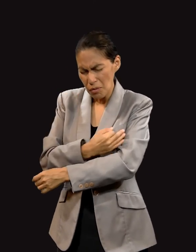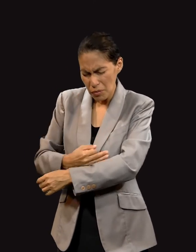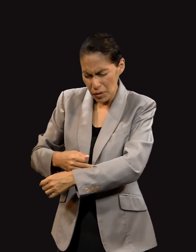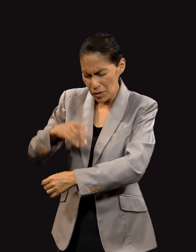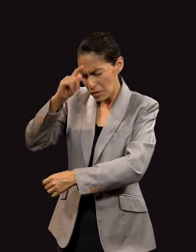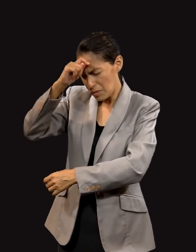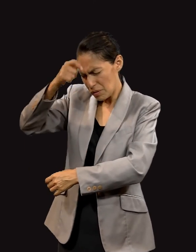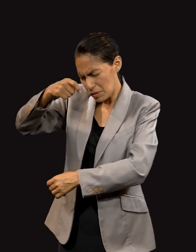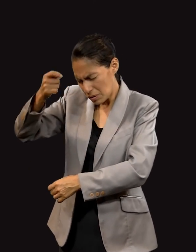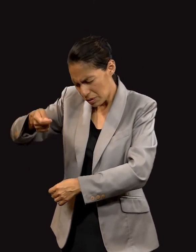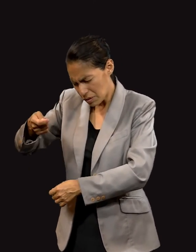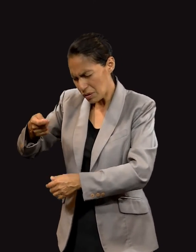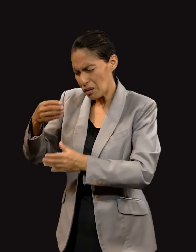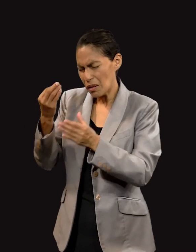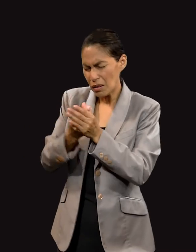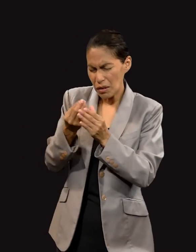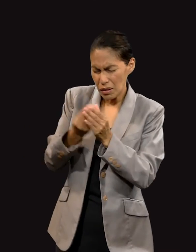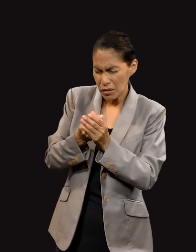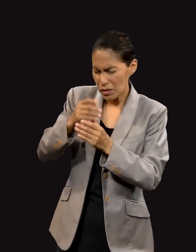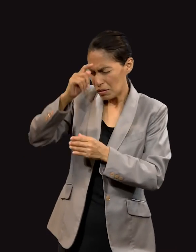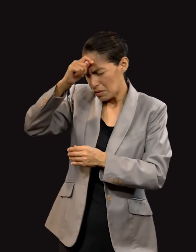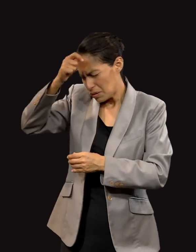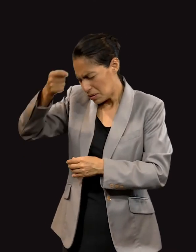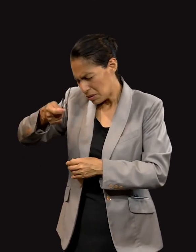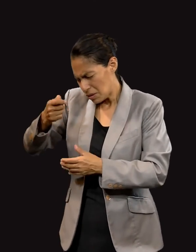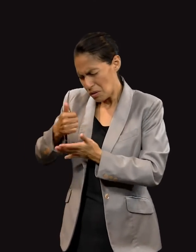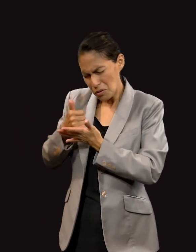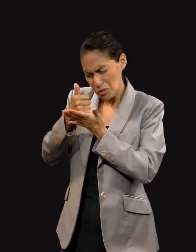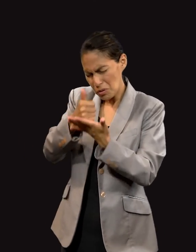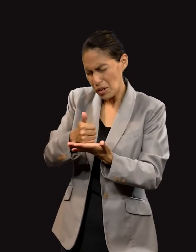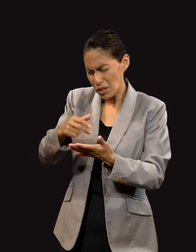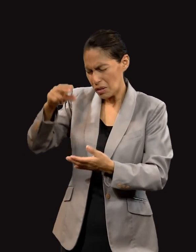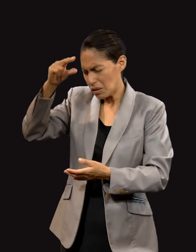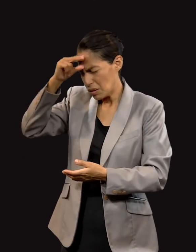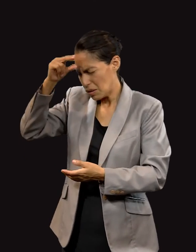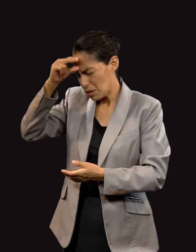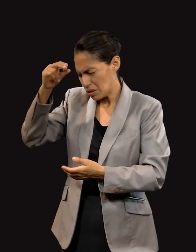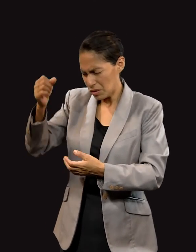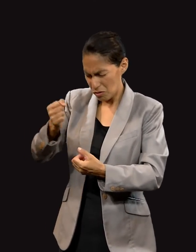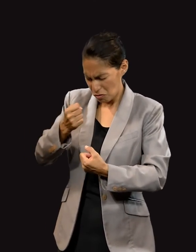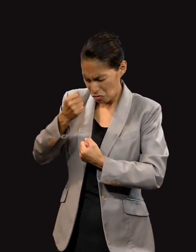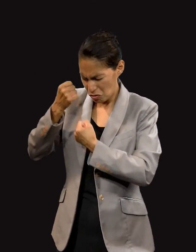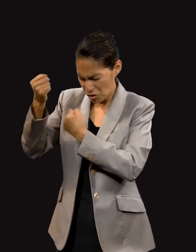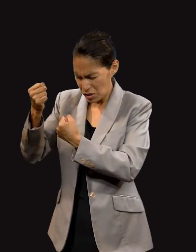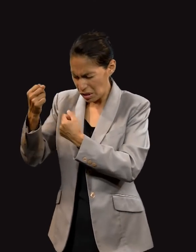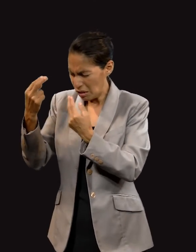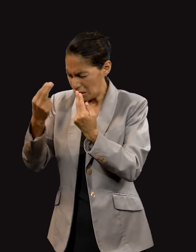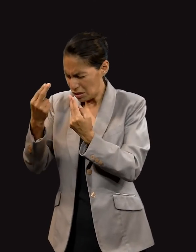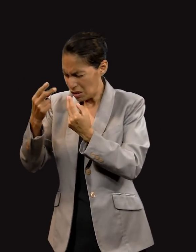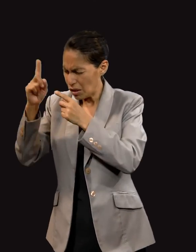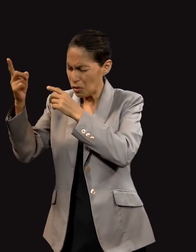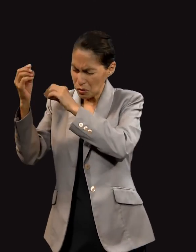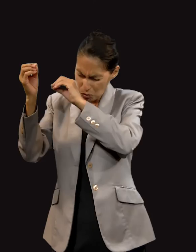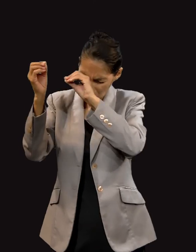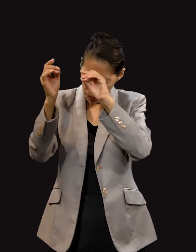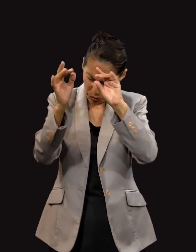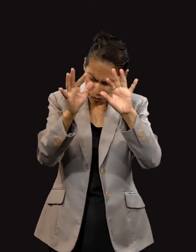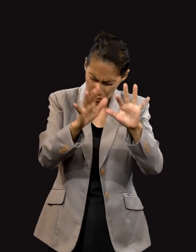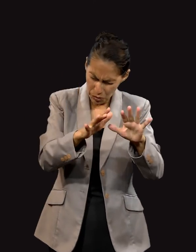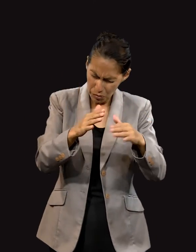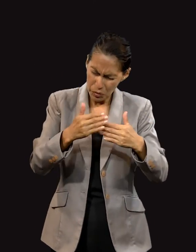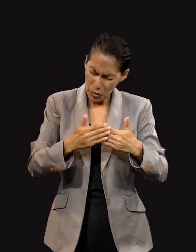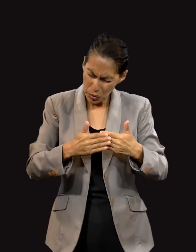Bendice a sus familias, Señor. Amén. Bendíceles en sus clases. Gracias, Dale la inteligencia, la fuerza